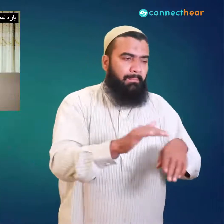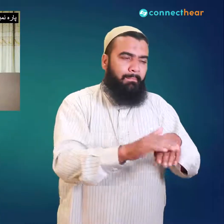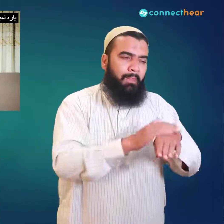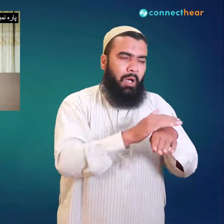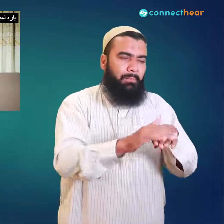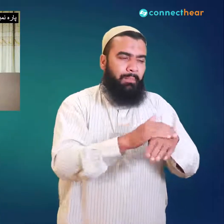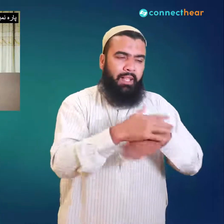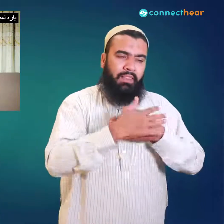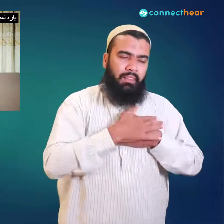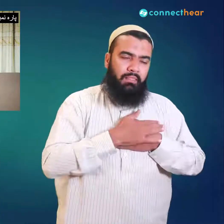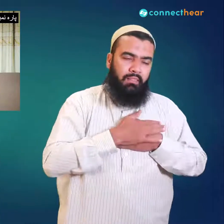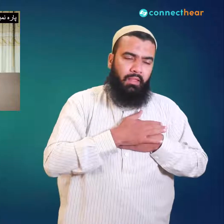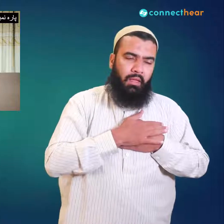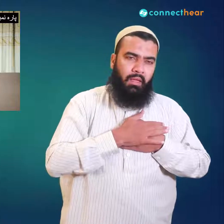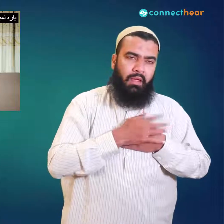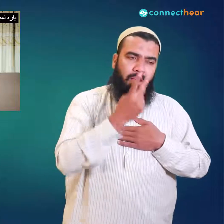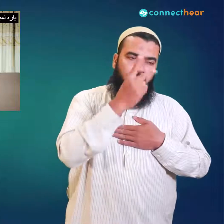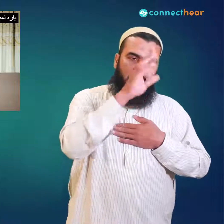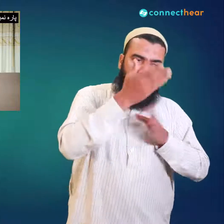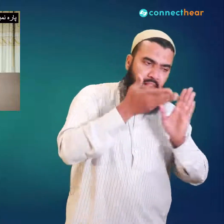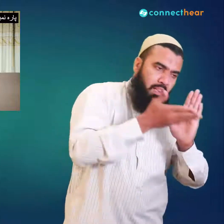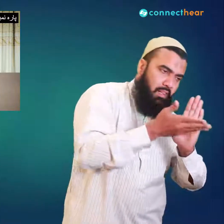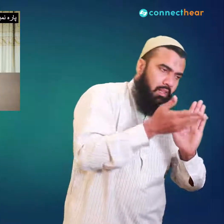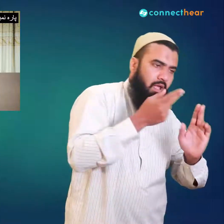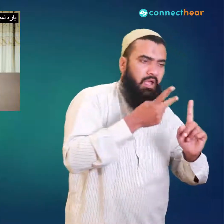درجہ شفقت فرمانے والا ہے۔